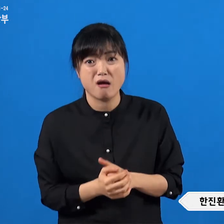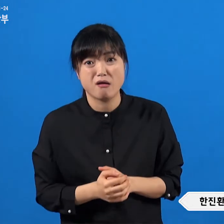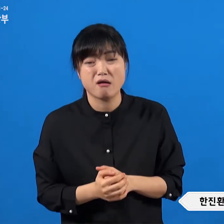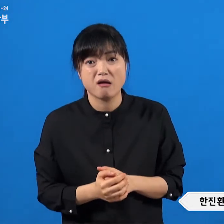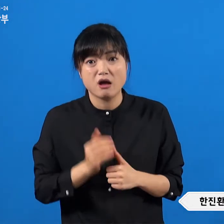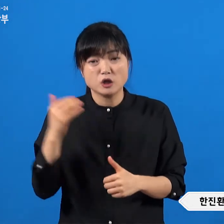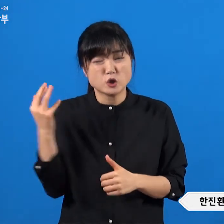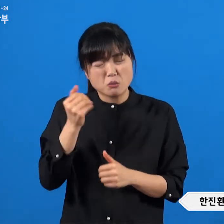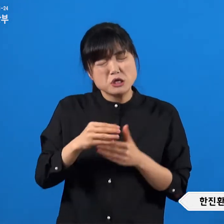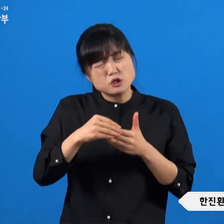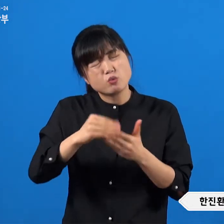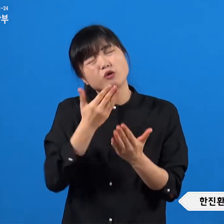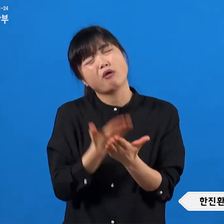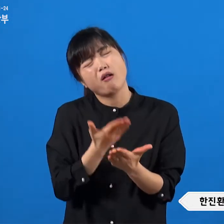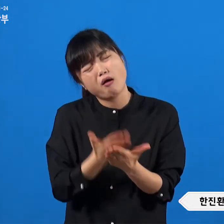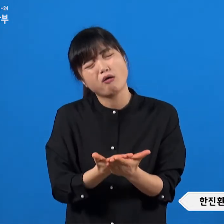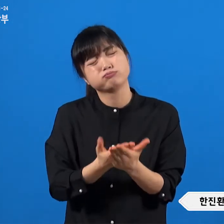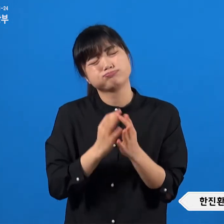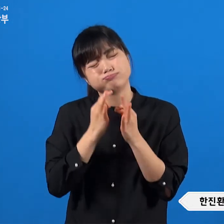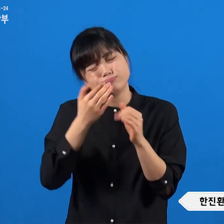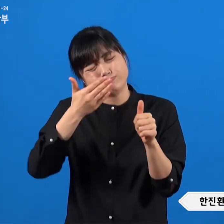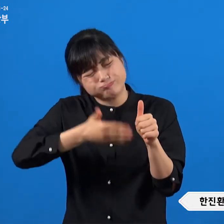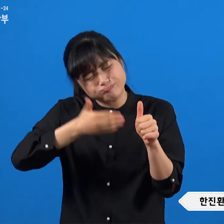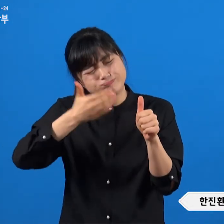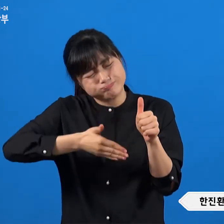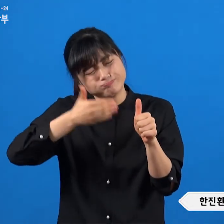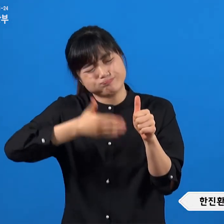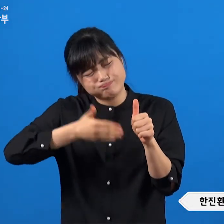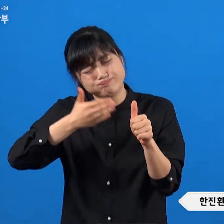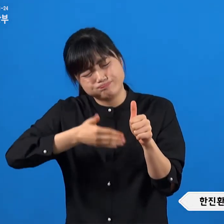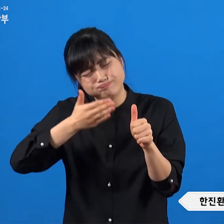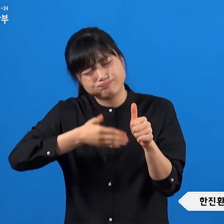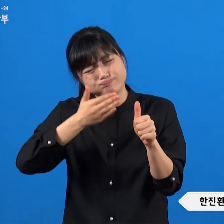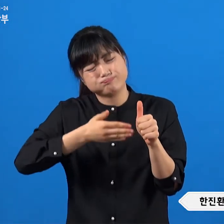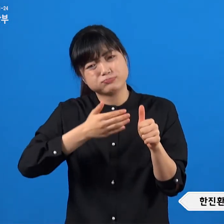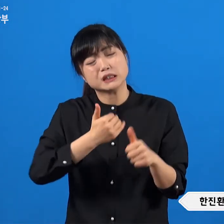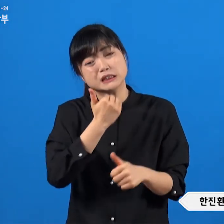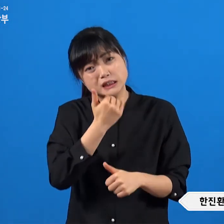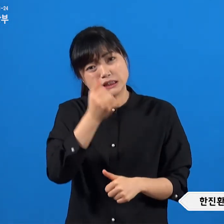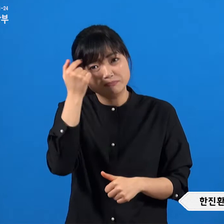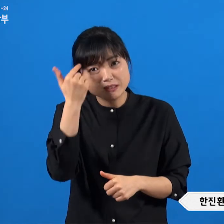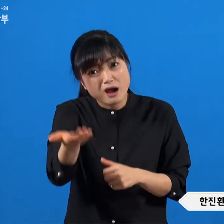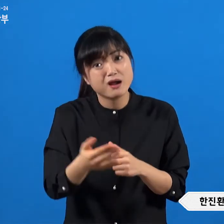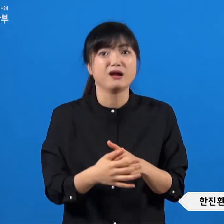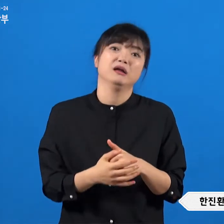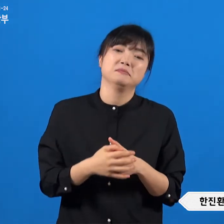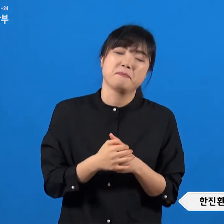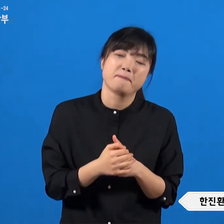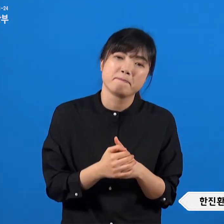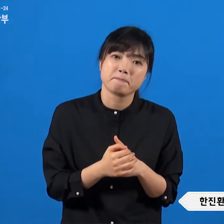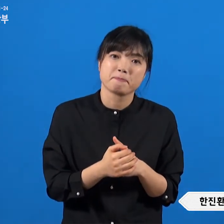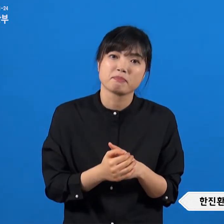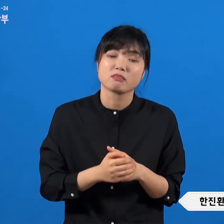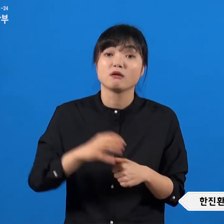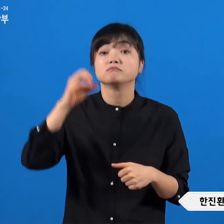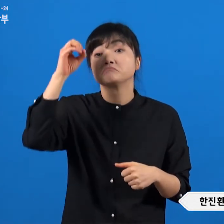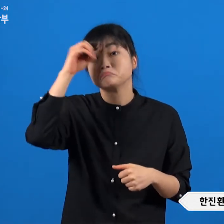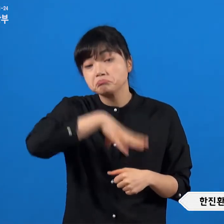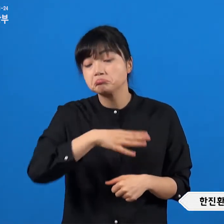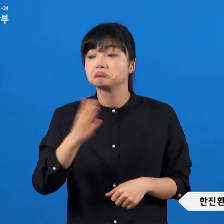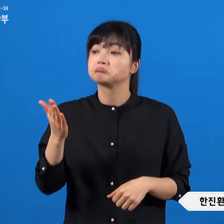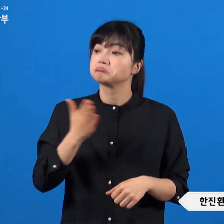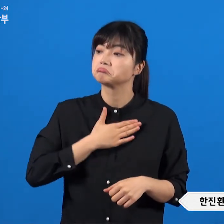성령님 인도해 주시기를 얼마나 간절히 사모하고 기다립니까? 그냥 그런 거 없이